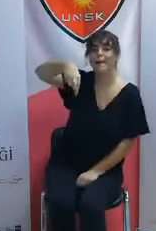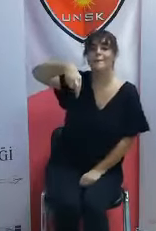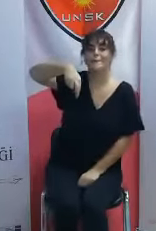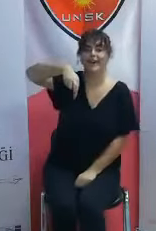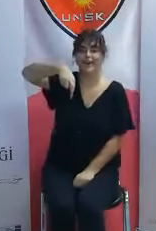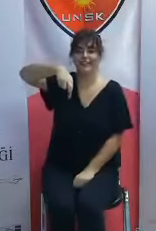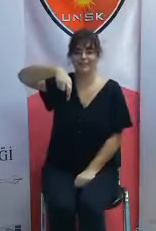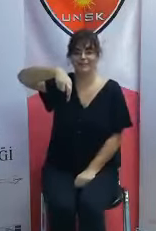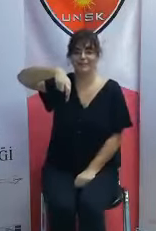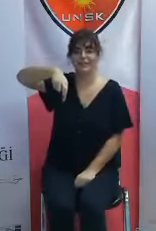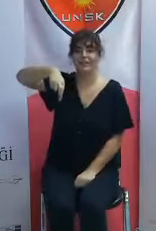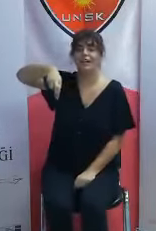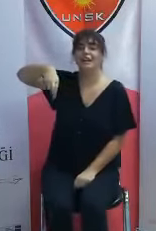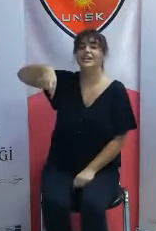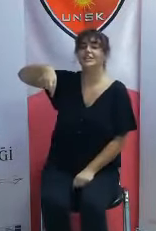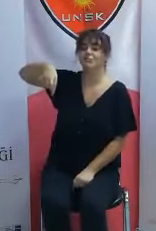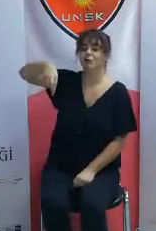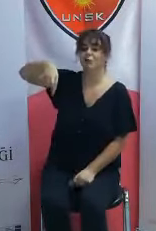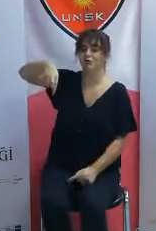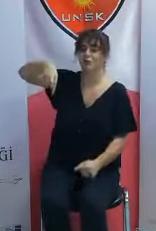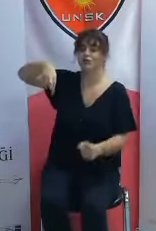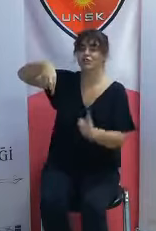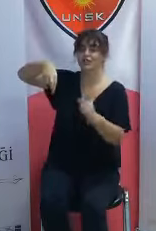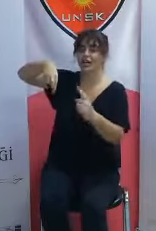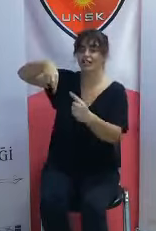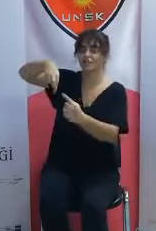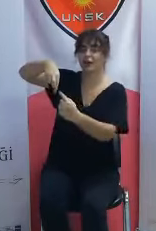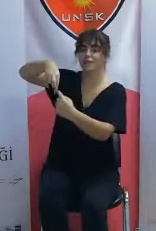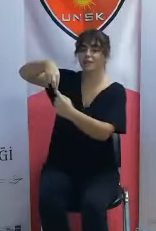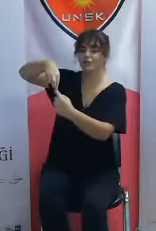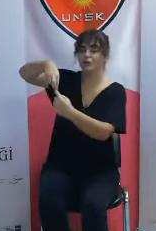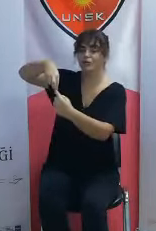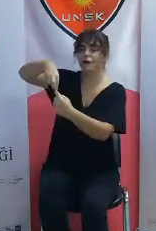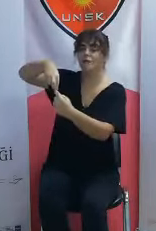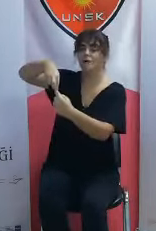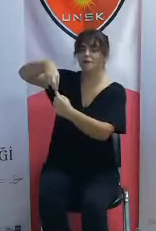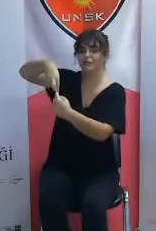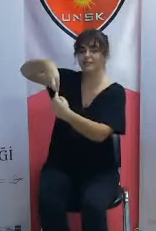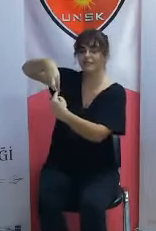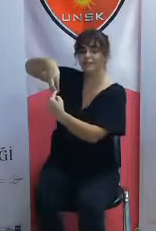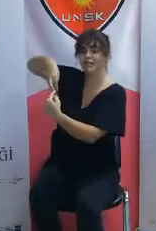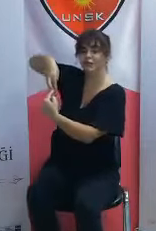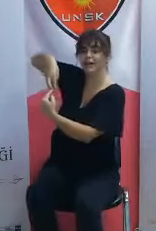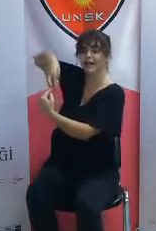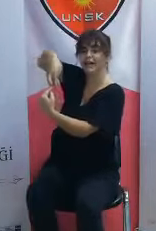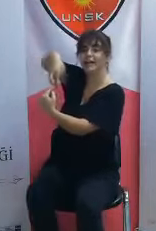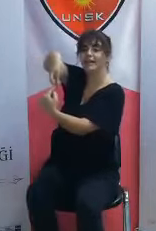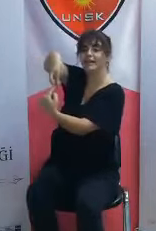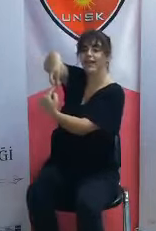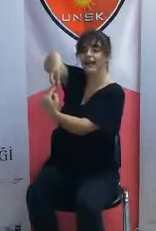P. Hiç bozmuyoruz. İşaret parmağımızı orta parmağımızın bitimine koyarak. R.